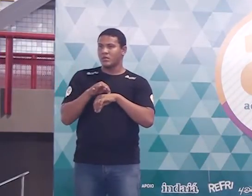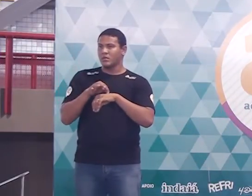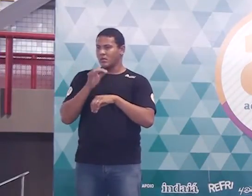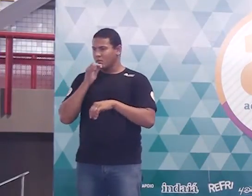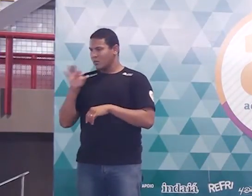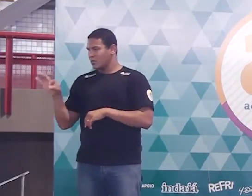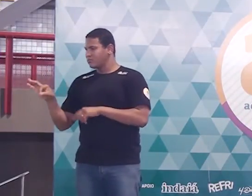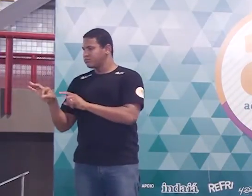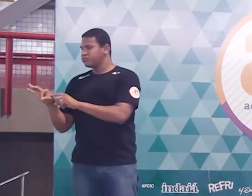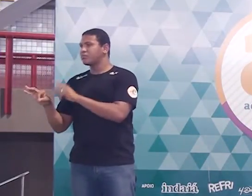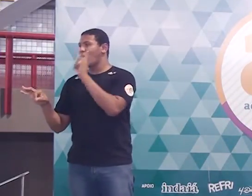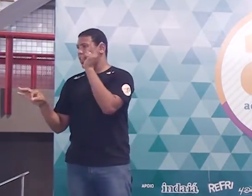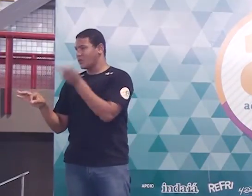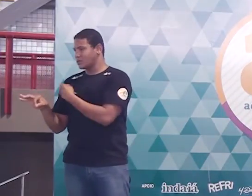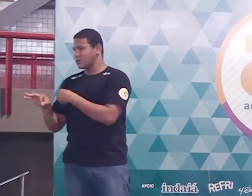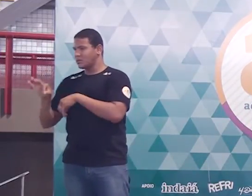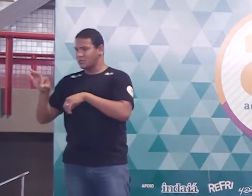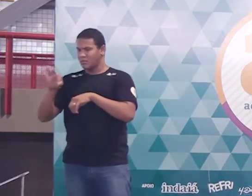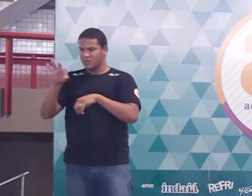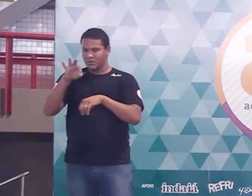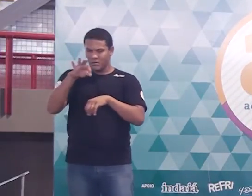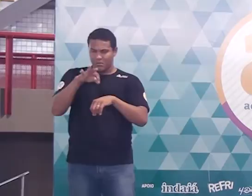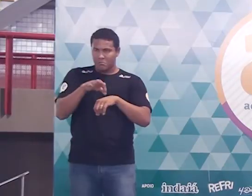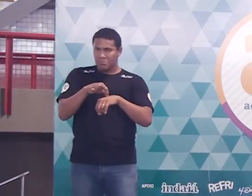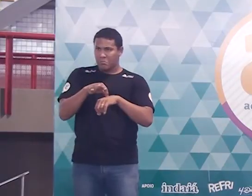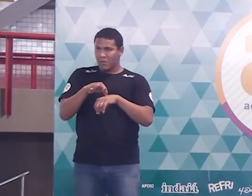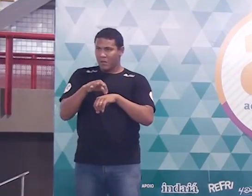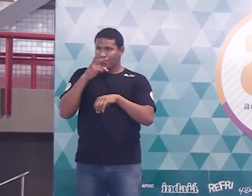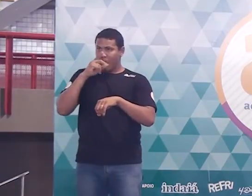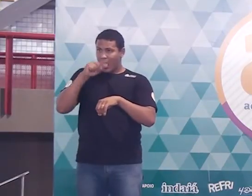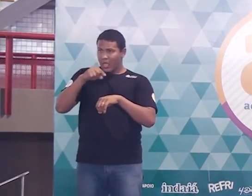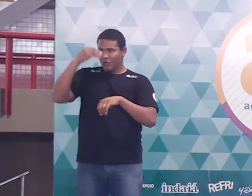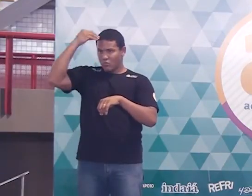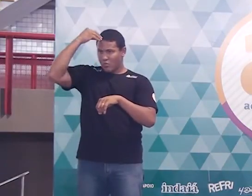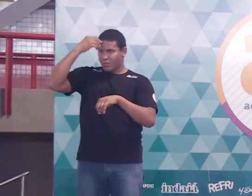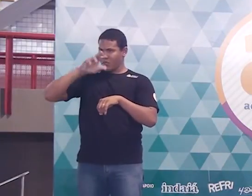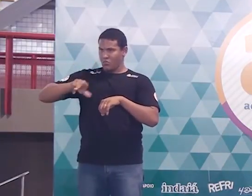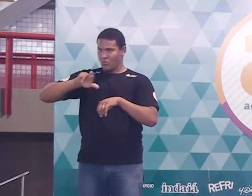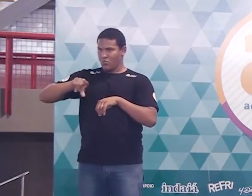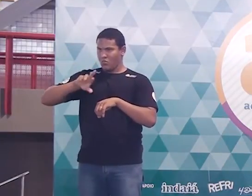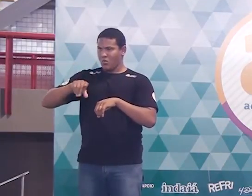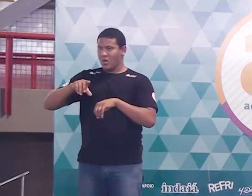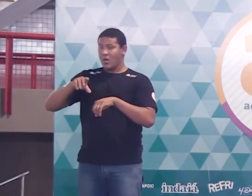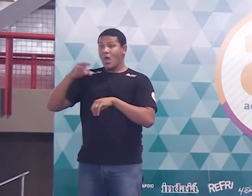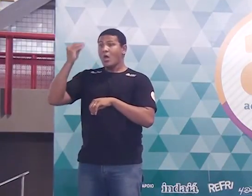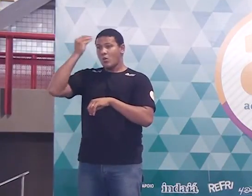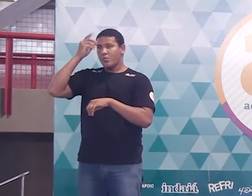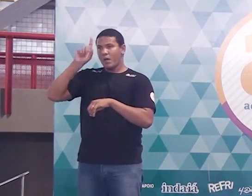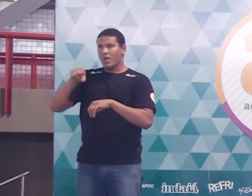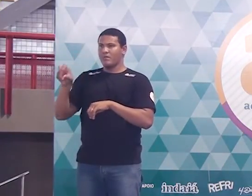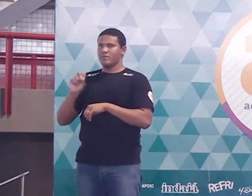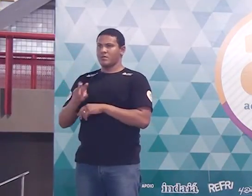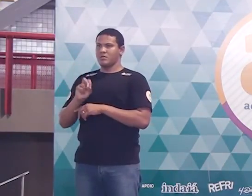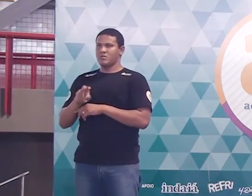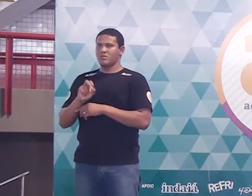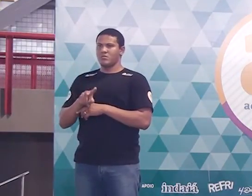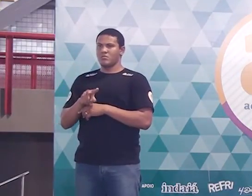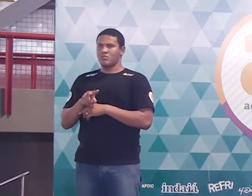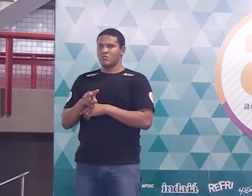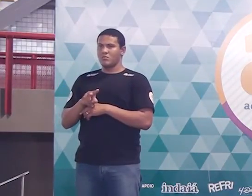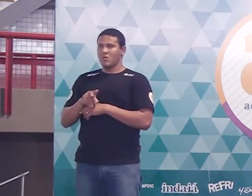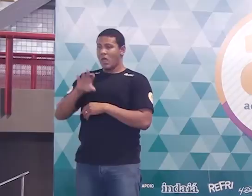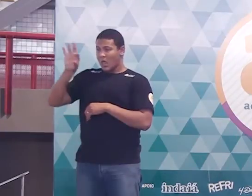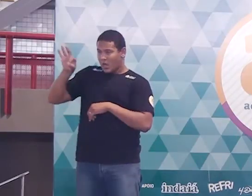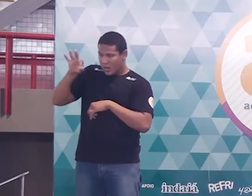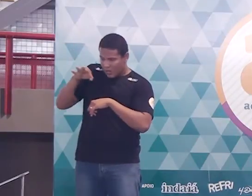transferência, entendeu? Ele é o agente não etiológico, ele é o agente transmissor. Então há uma diferença